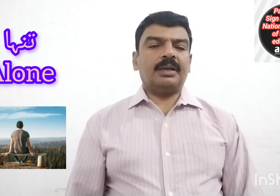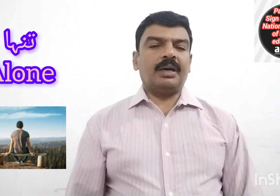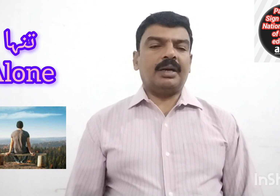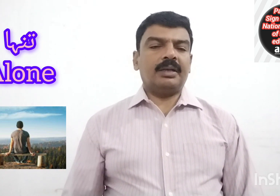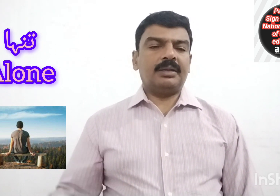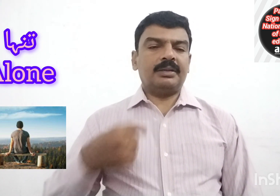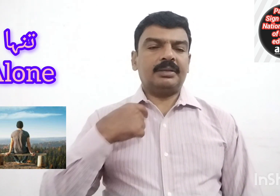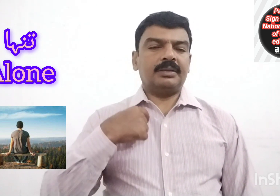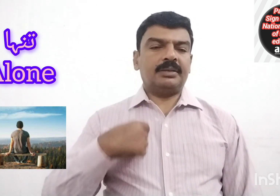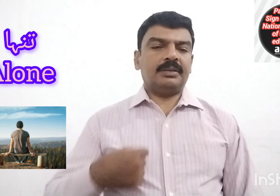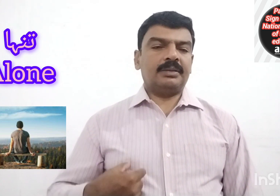तन्हा।